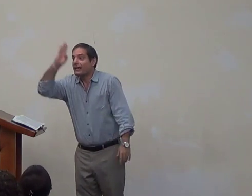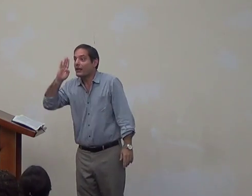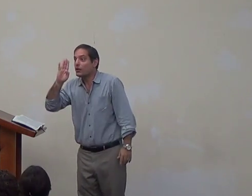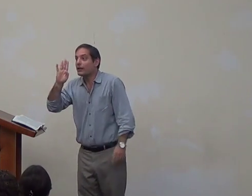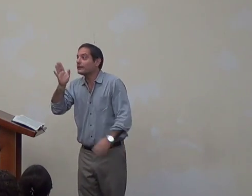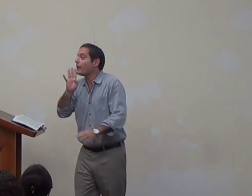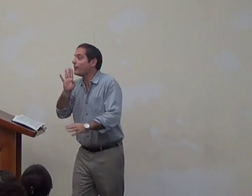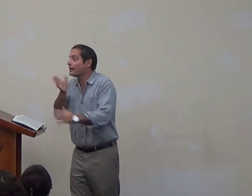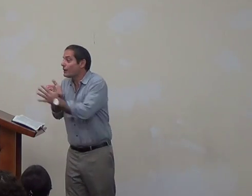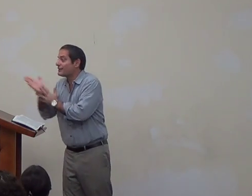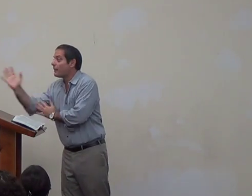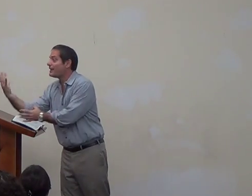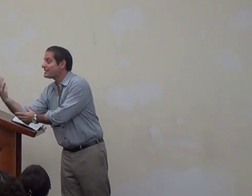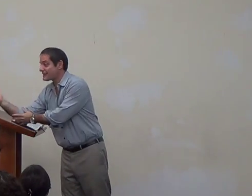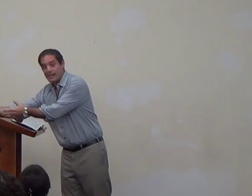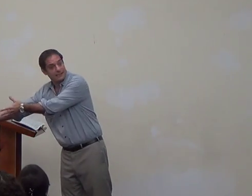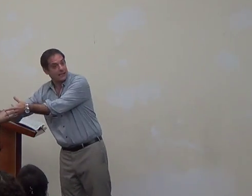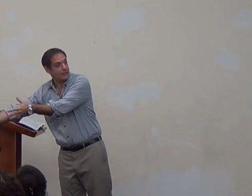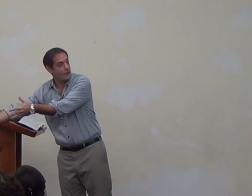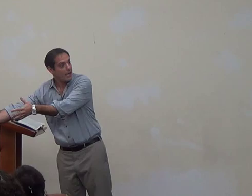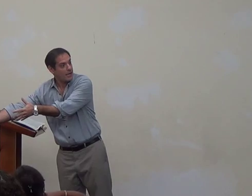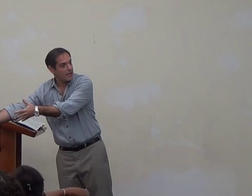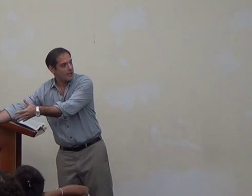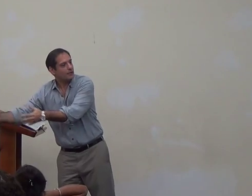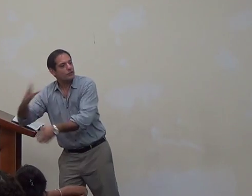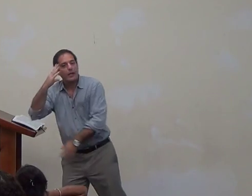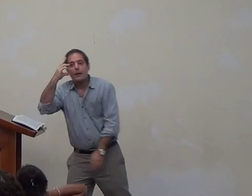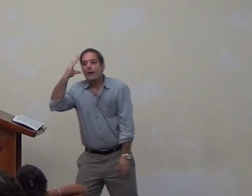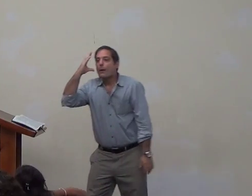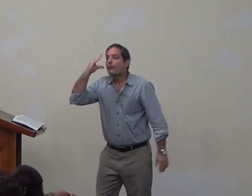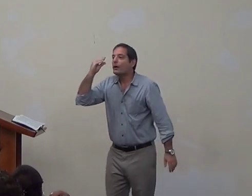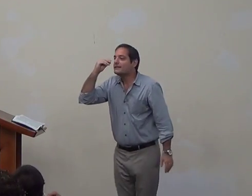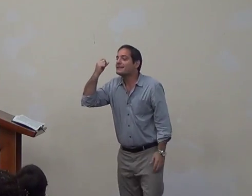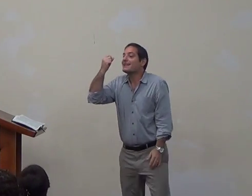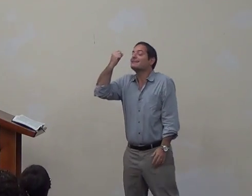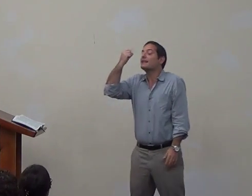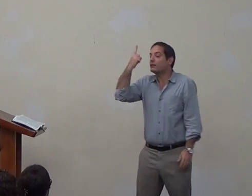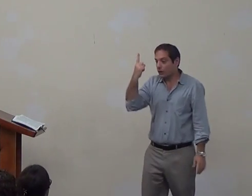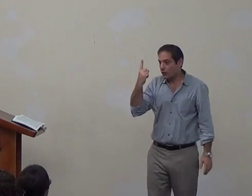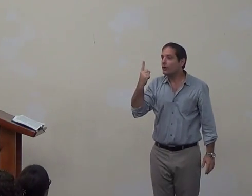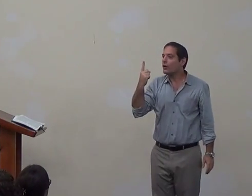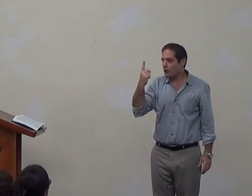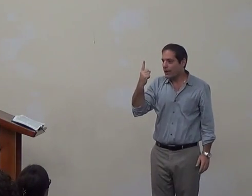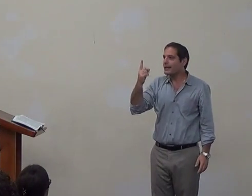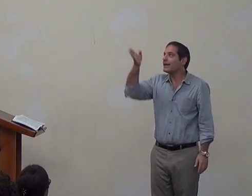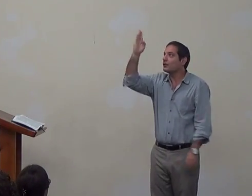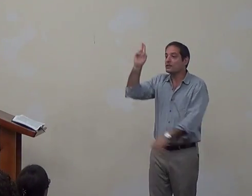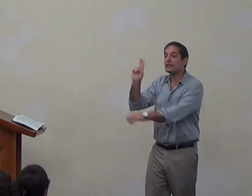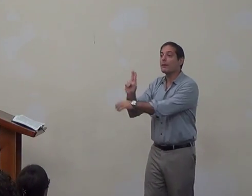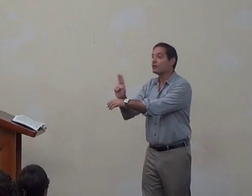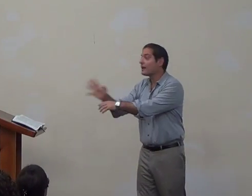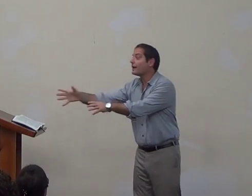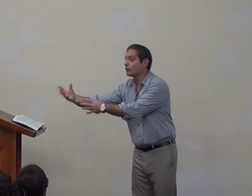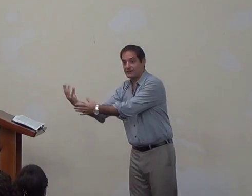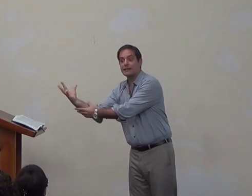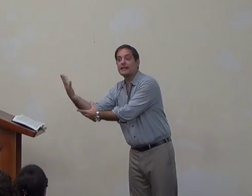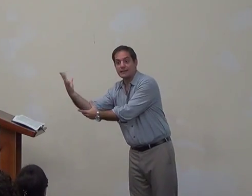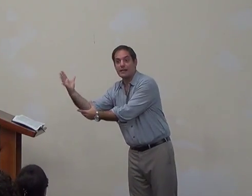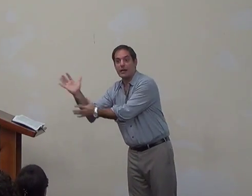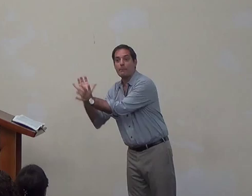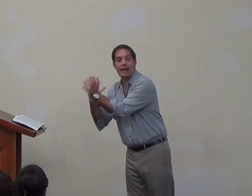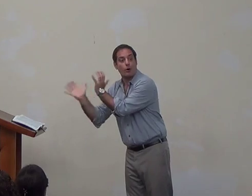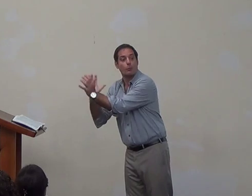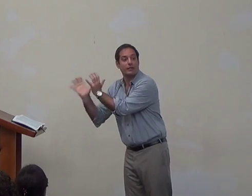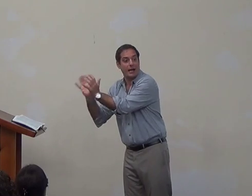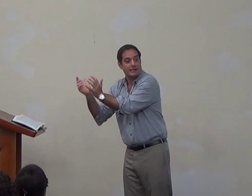una voz, que era Dios que estaba hablando a través de esa zarza que estaba ahí. Entonces Moisés entendió, ¿ok?, que Dios estaba usando esa